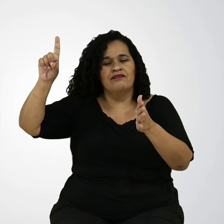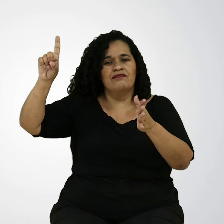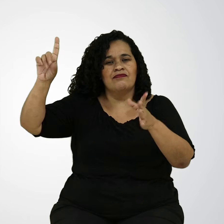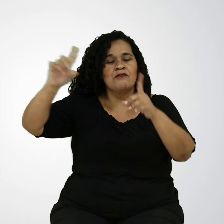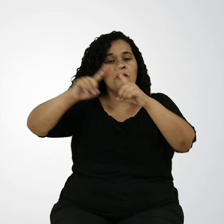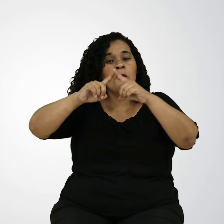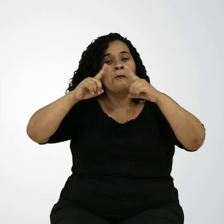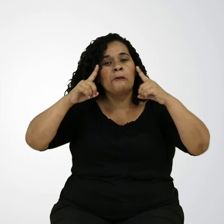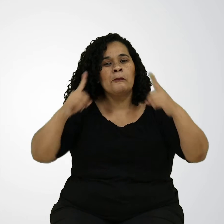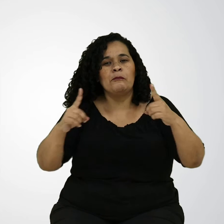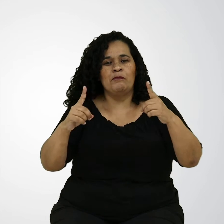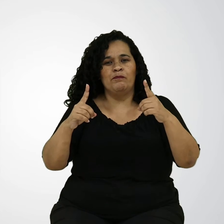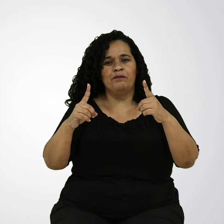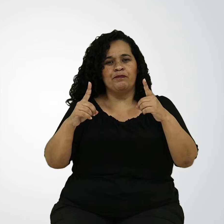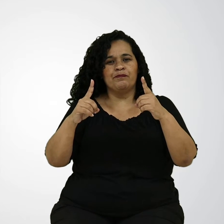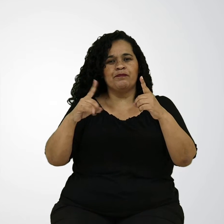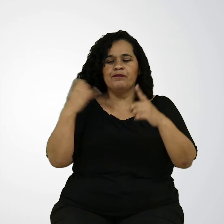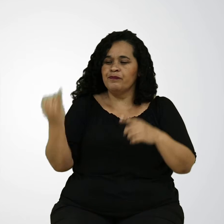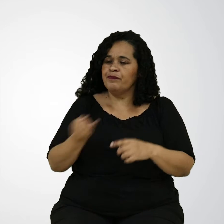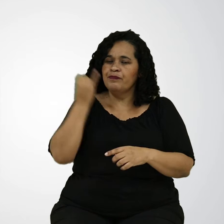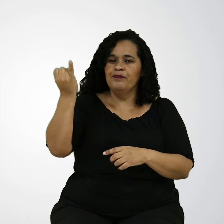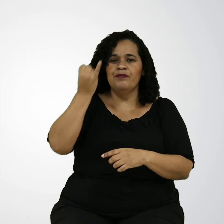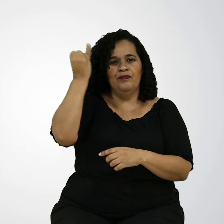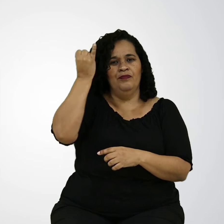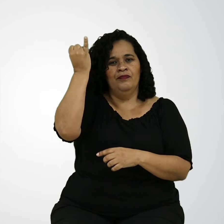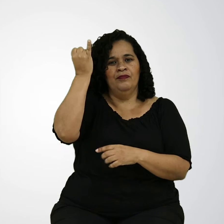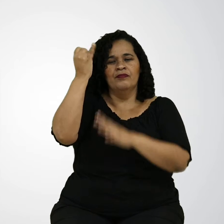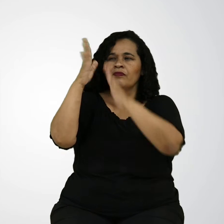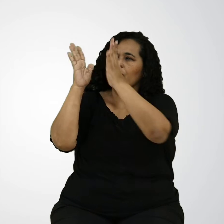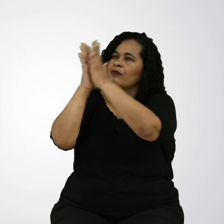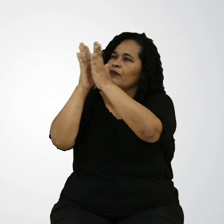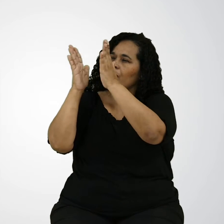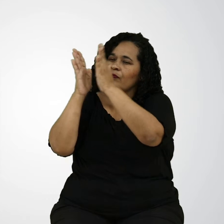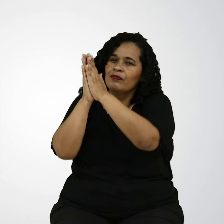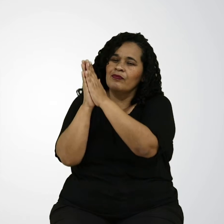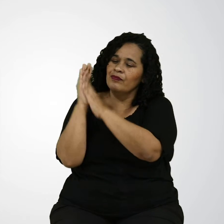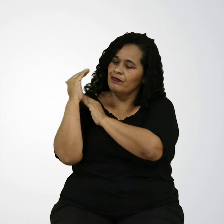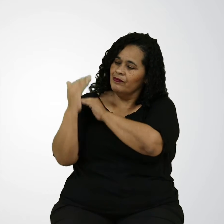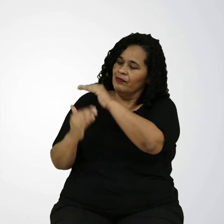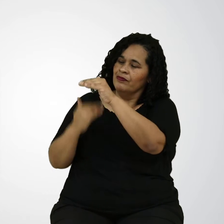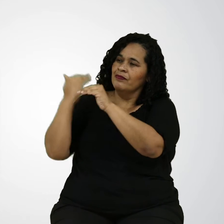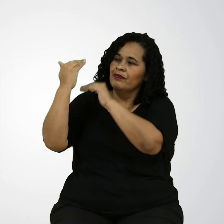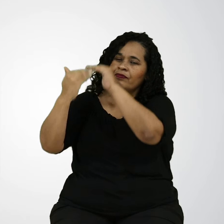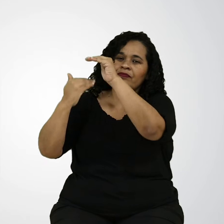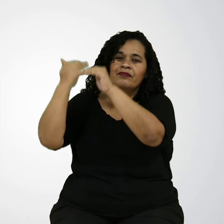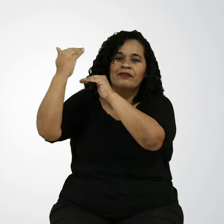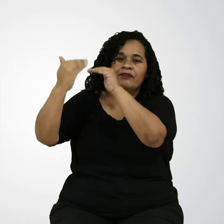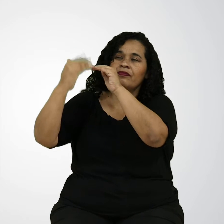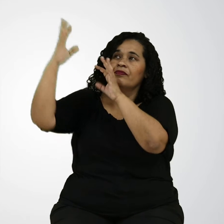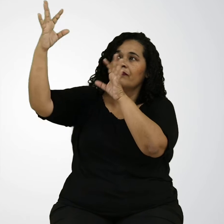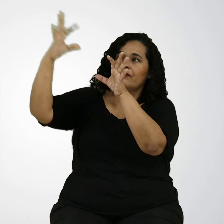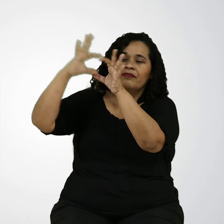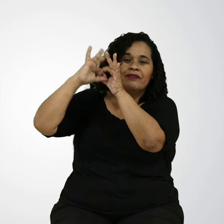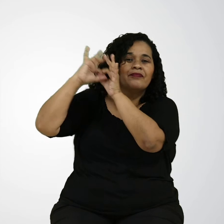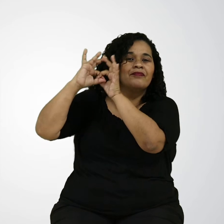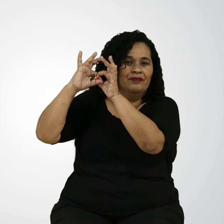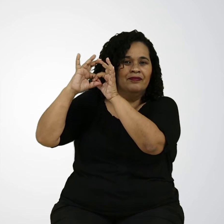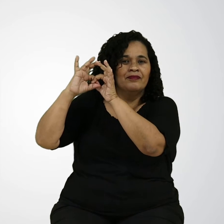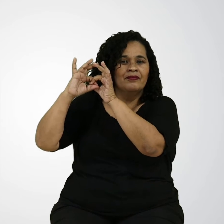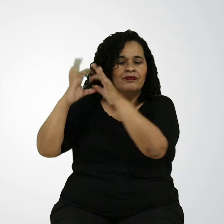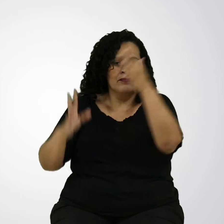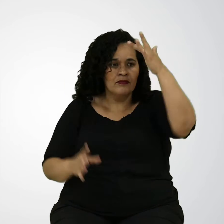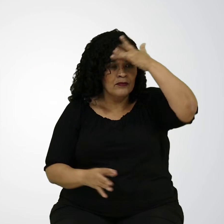prática. Oramos para desenvolver, de fato, o nosso relacionamento, a nossa comunhão com o Senhor. E para o